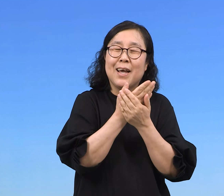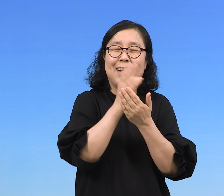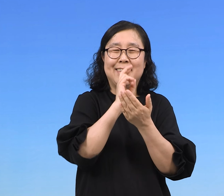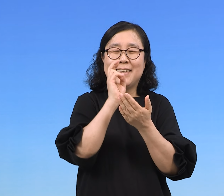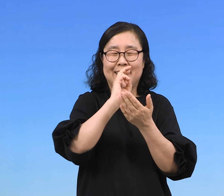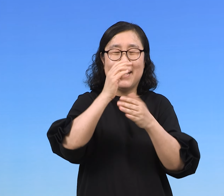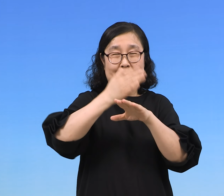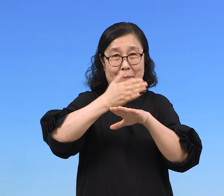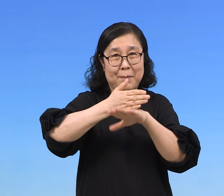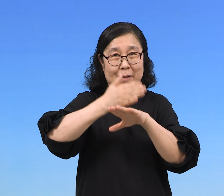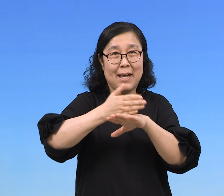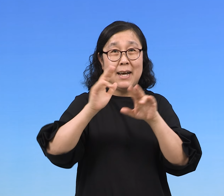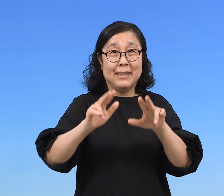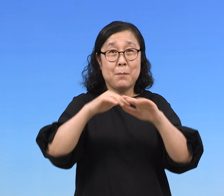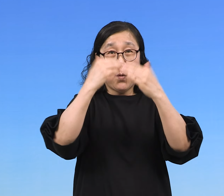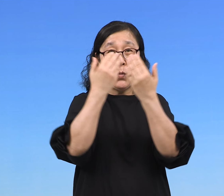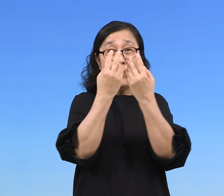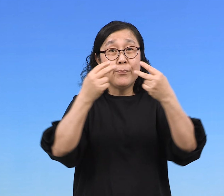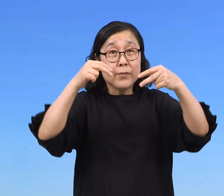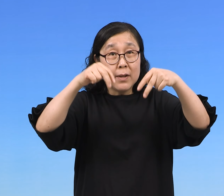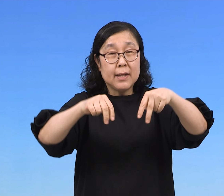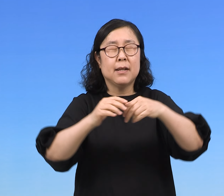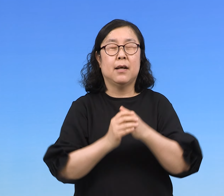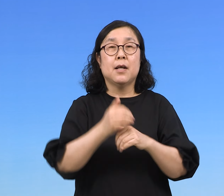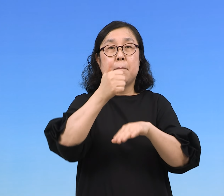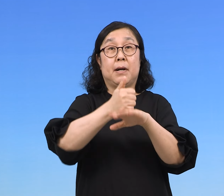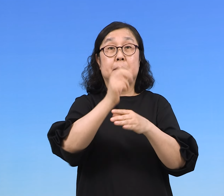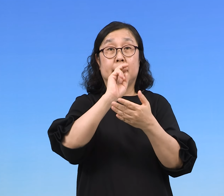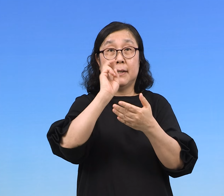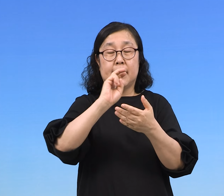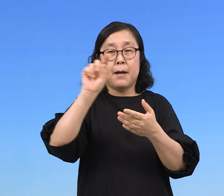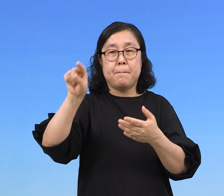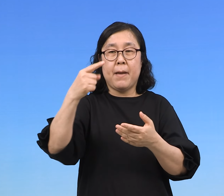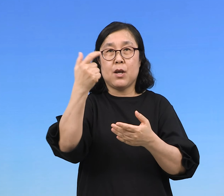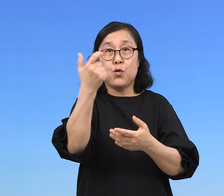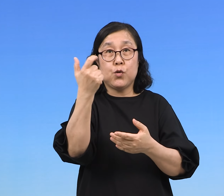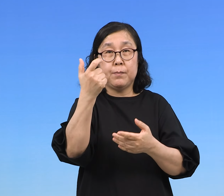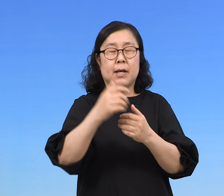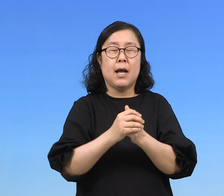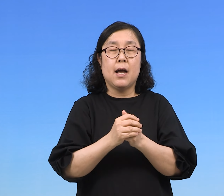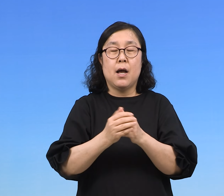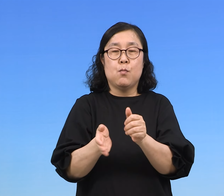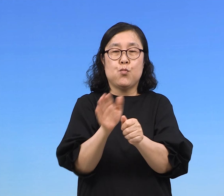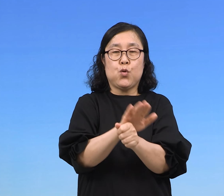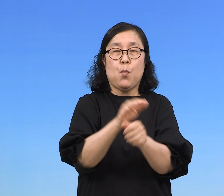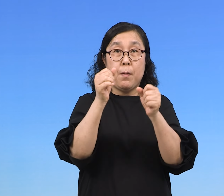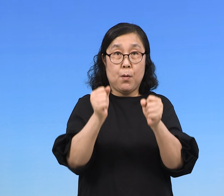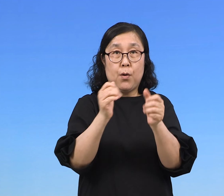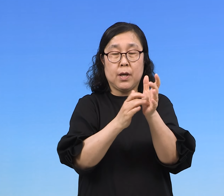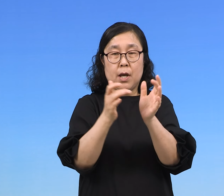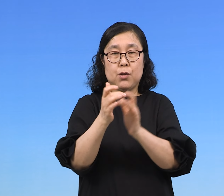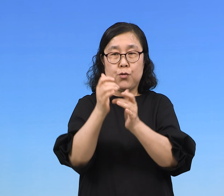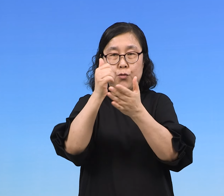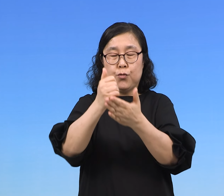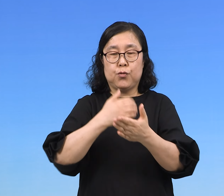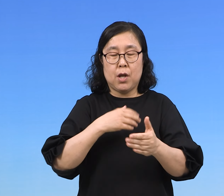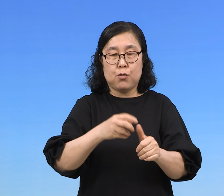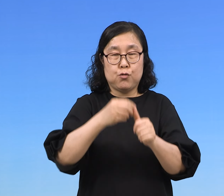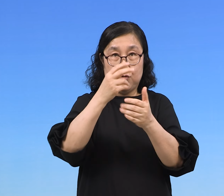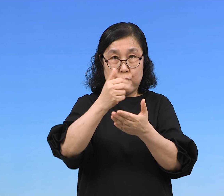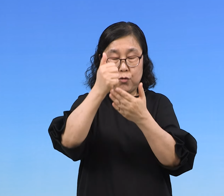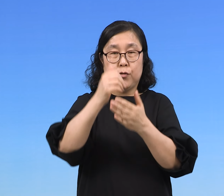귀한 찬양 감사드립니다. 이제 다 자리에서 일어나셔서 찬송가 160장입니다. 무덤에 머물러 예수 내